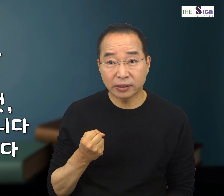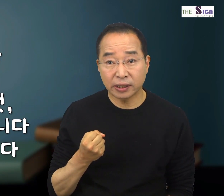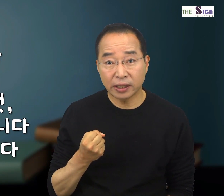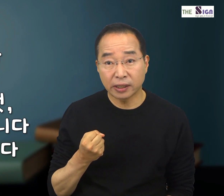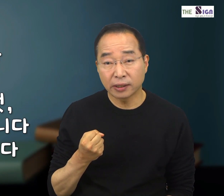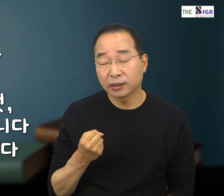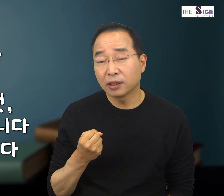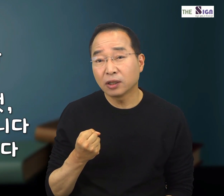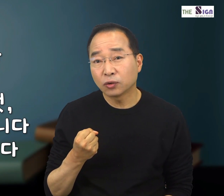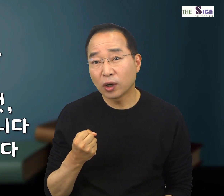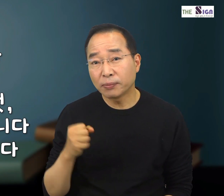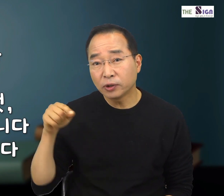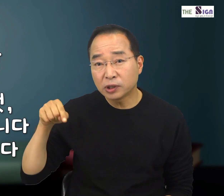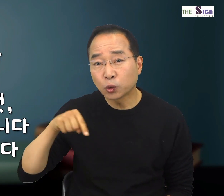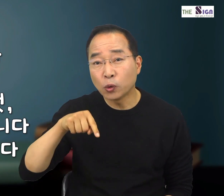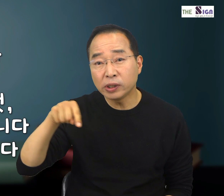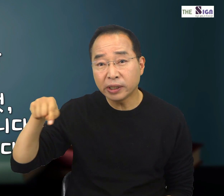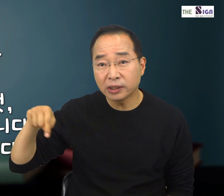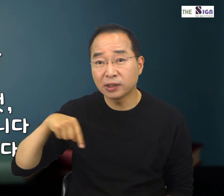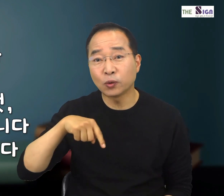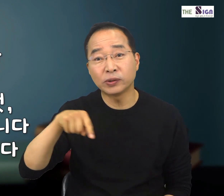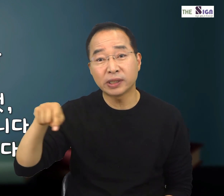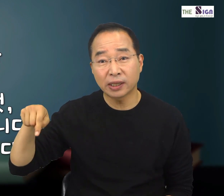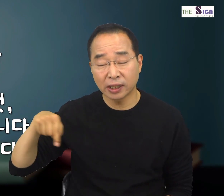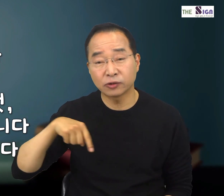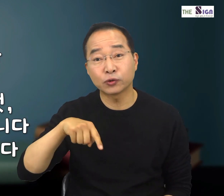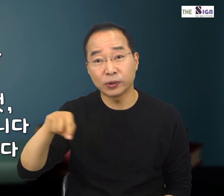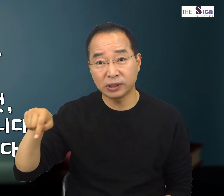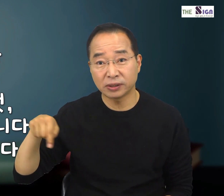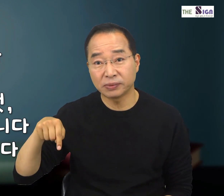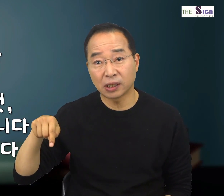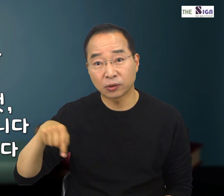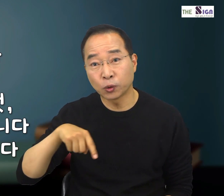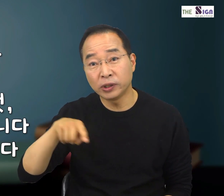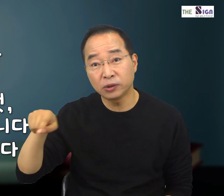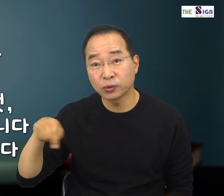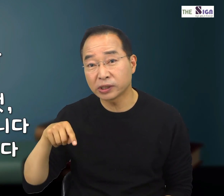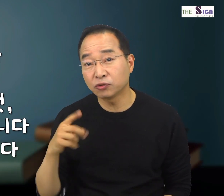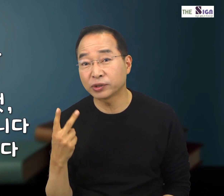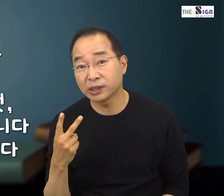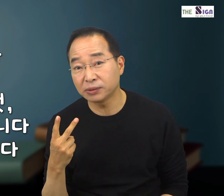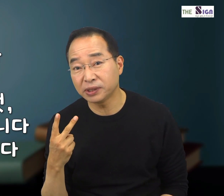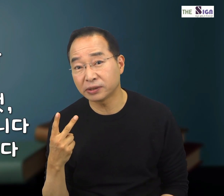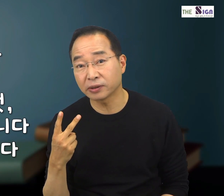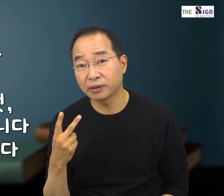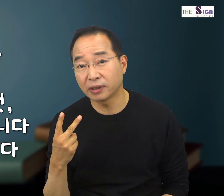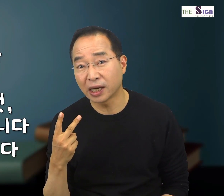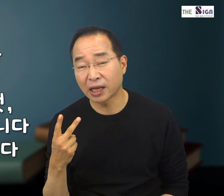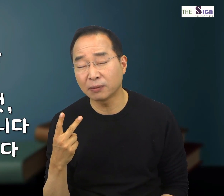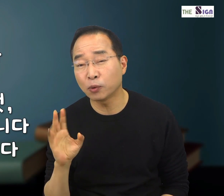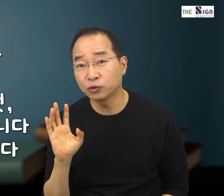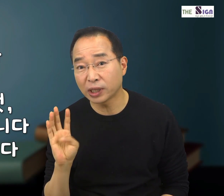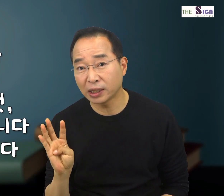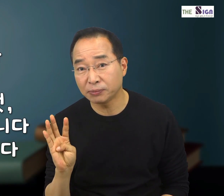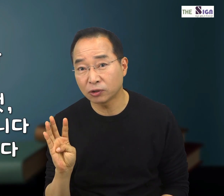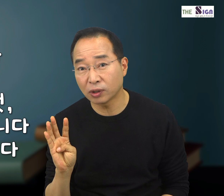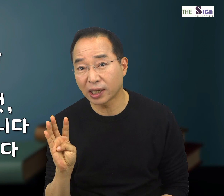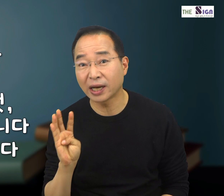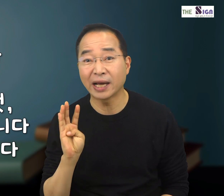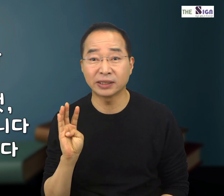가지다인데, 또 한편은 이제 돌리는 동작에 수동이 있습니다. 돌리는 동작이 두 가지 의미 있어요. 하나는 모두라는 의미 있고 하나는